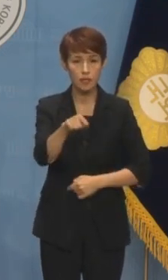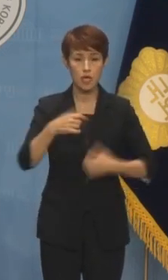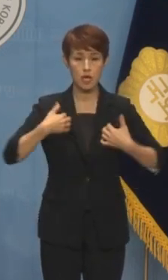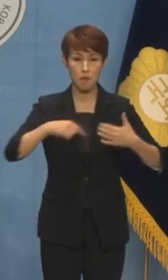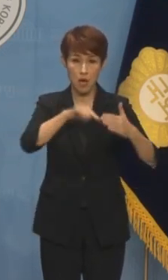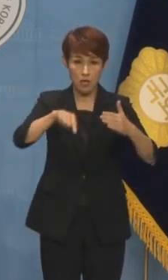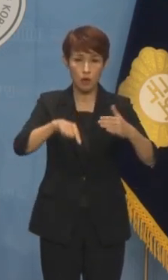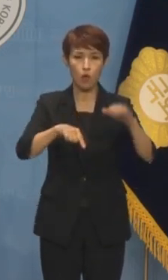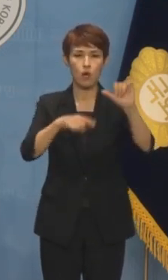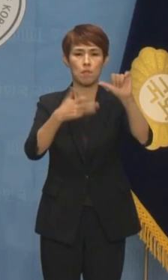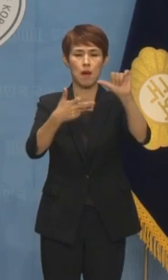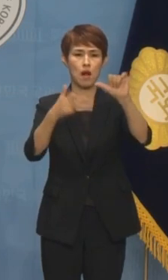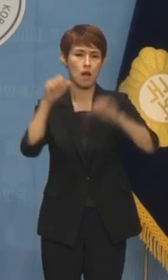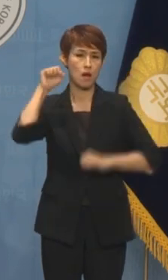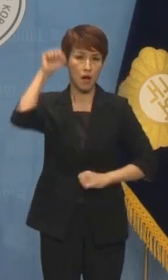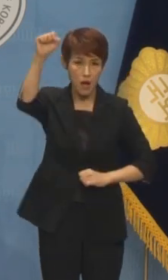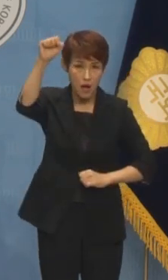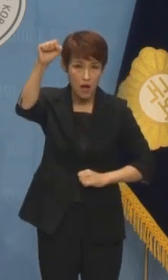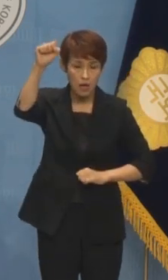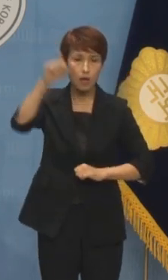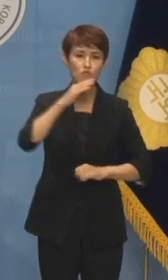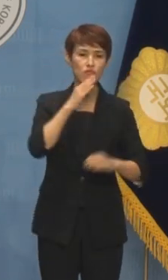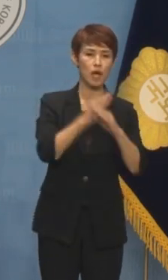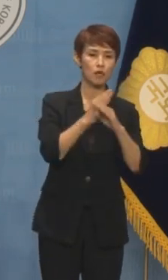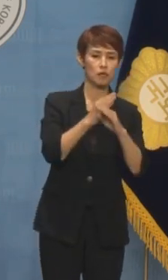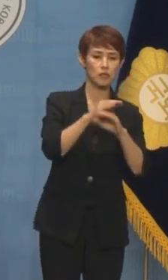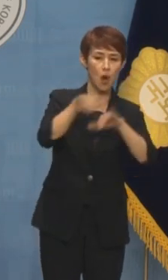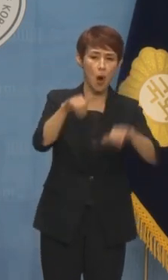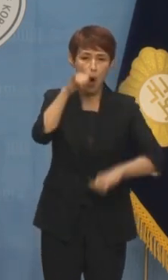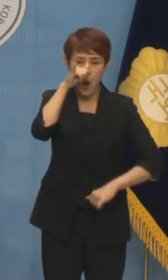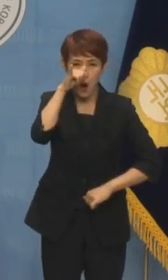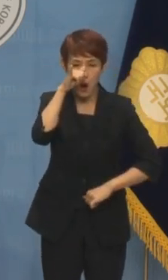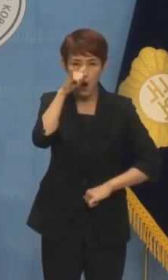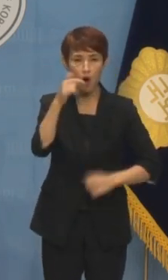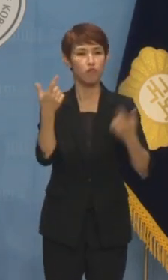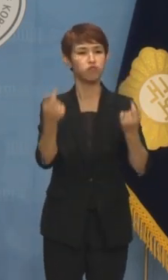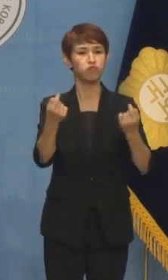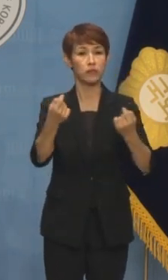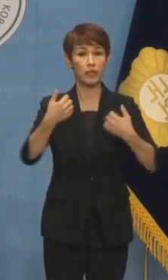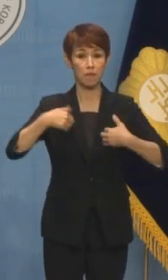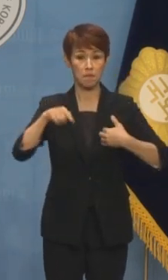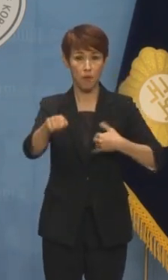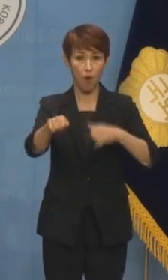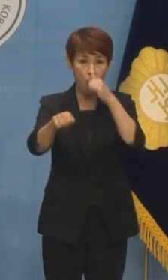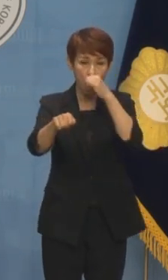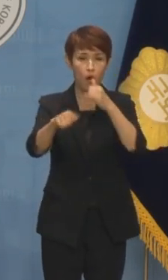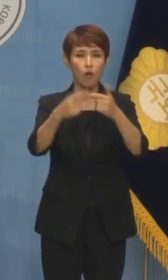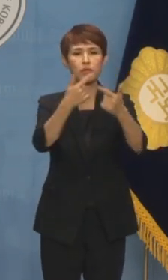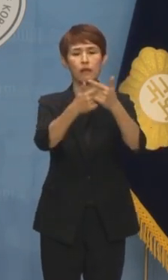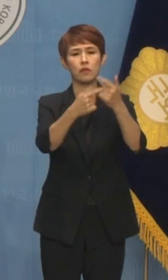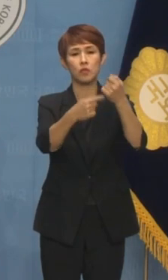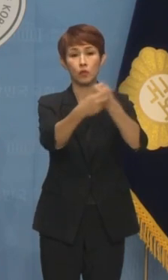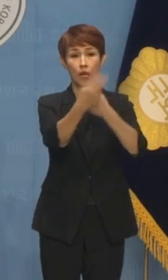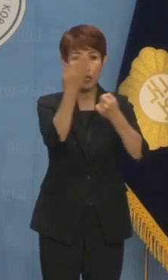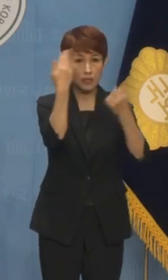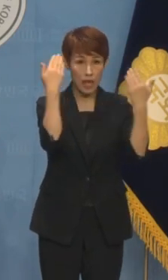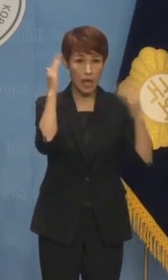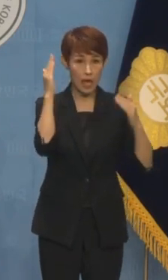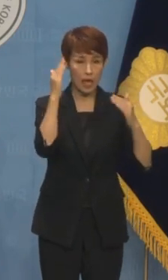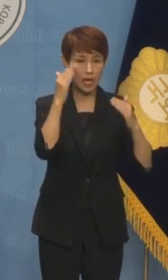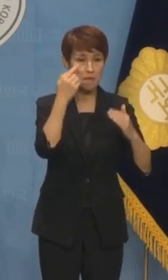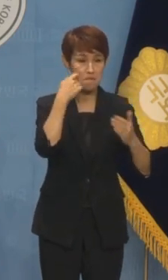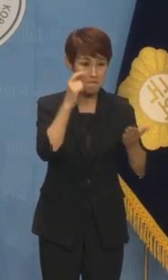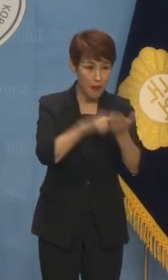내에서 5.18 민중항쟁의 북한군 개입설을 기정화 사실화한 게임이 부산의 초등학생에 의해